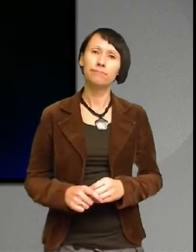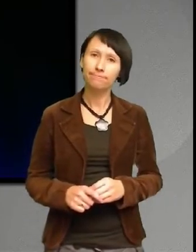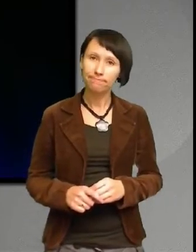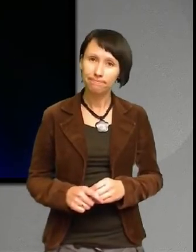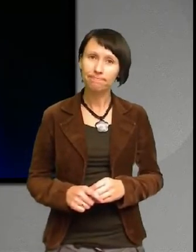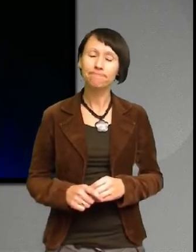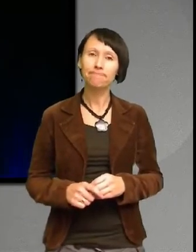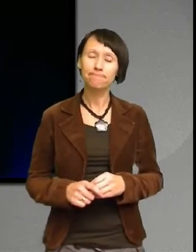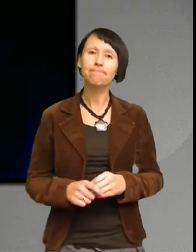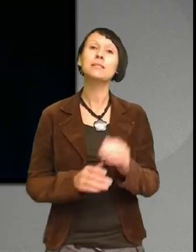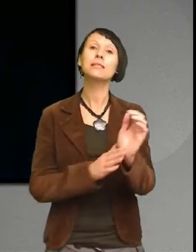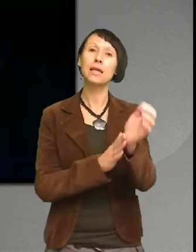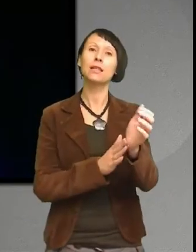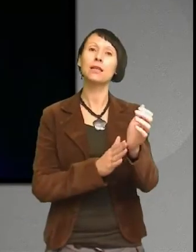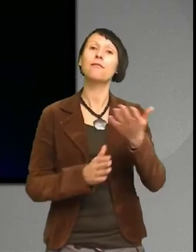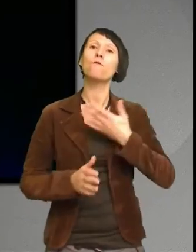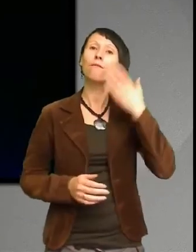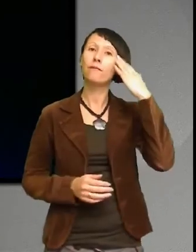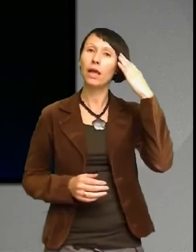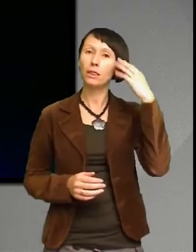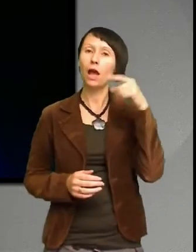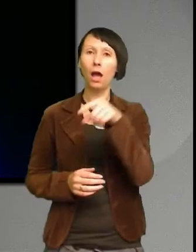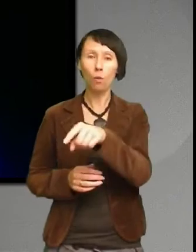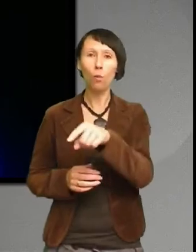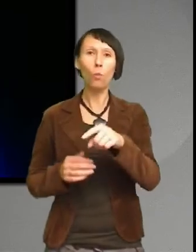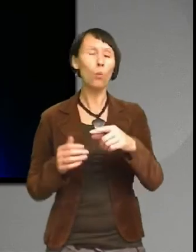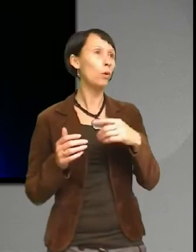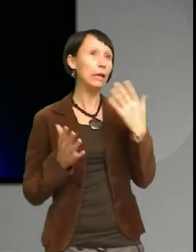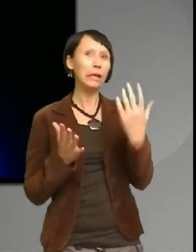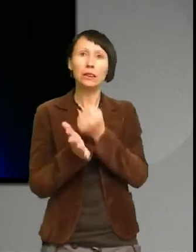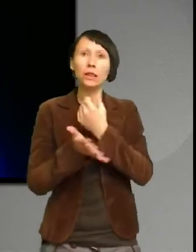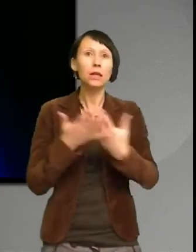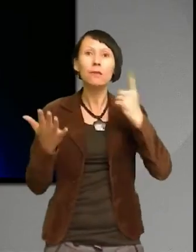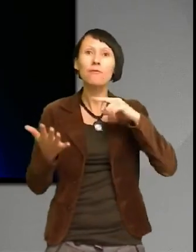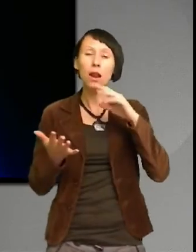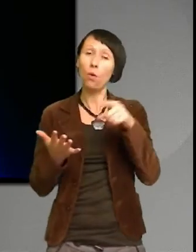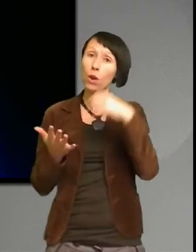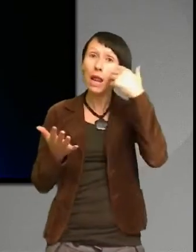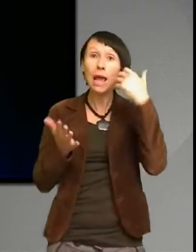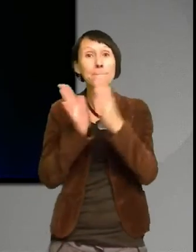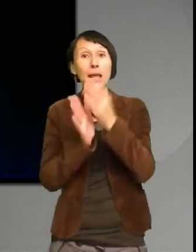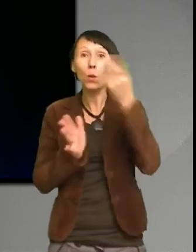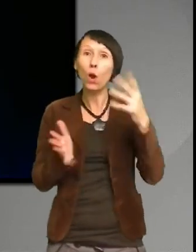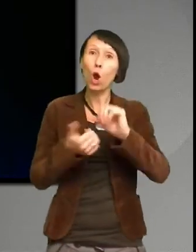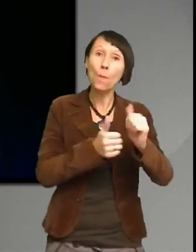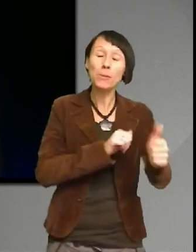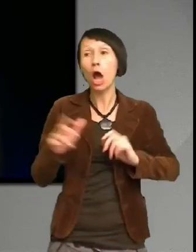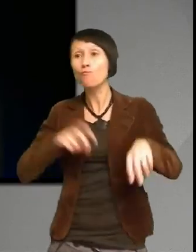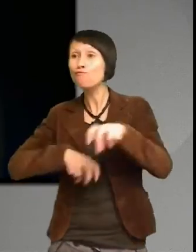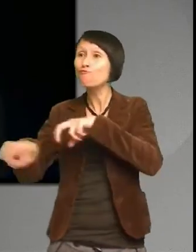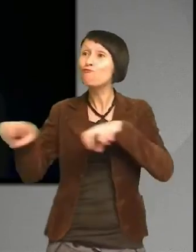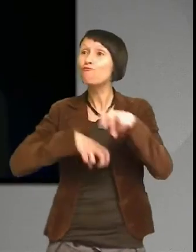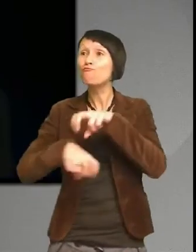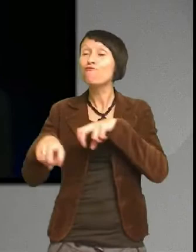Senare fick jag veta att hon hade kommit bort från sina föräldrar när hon lekte med andra barn. Jag hjälpte henne och